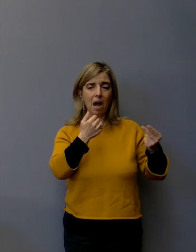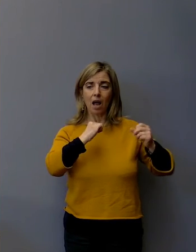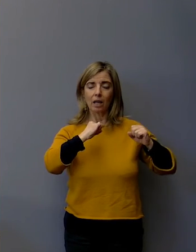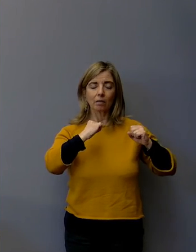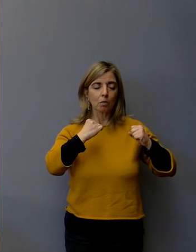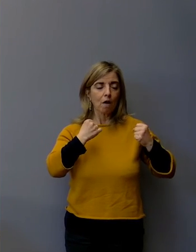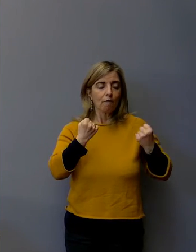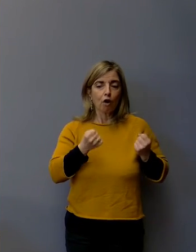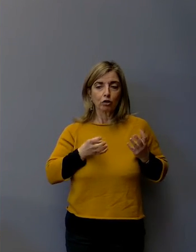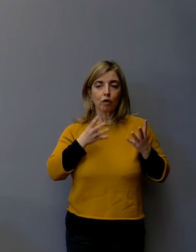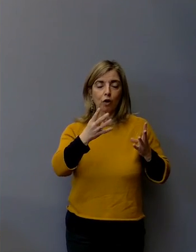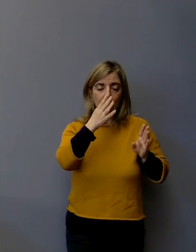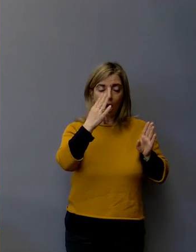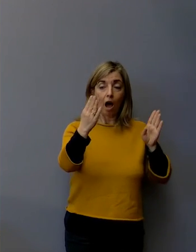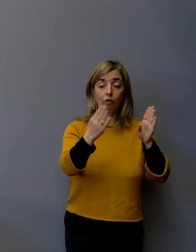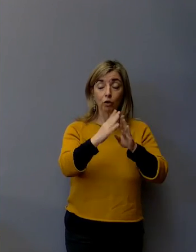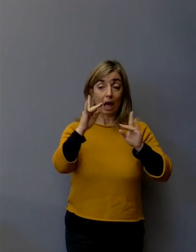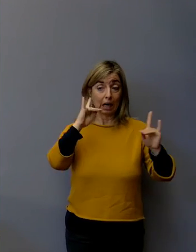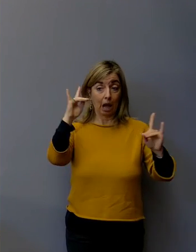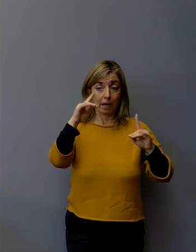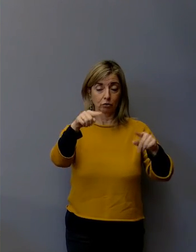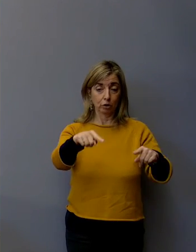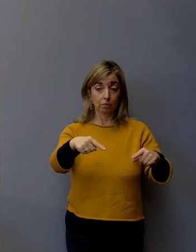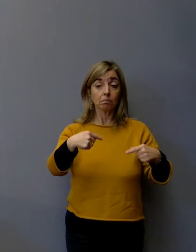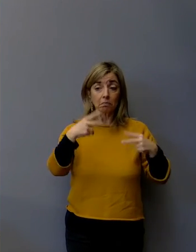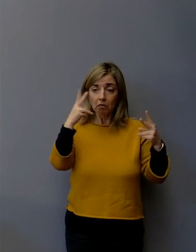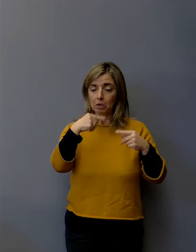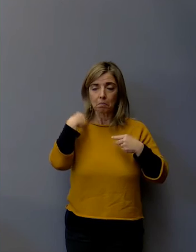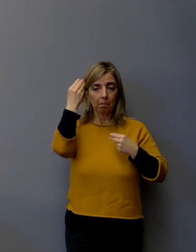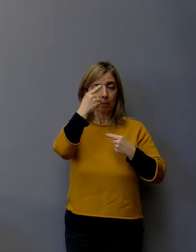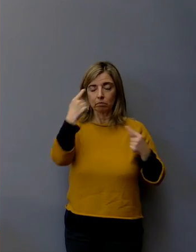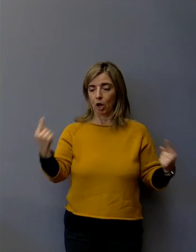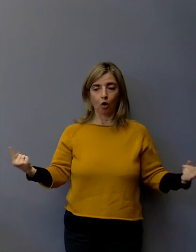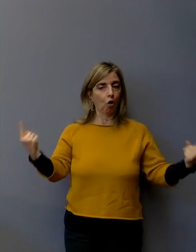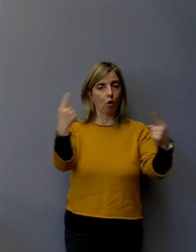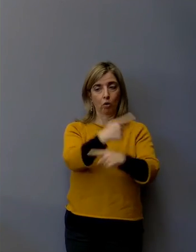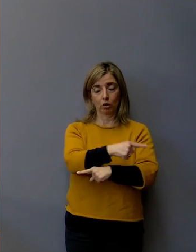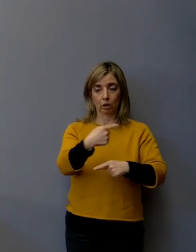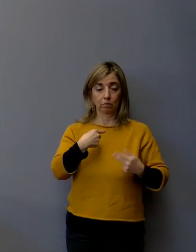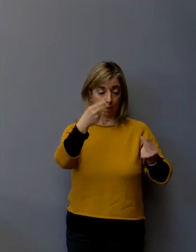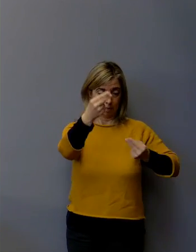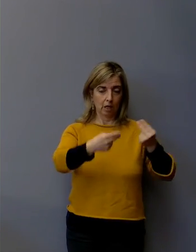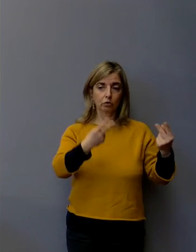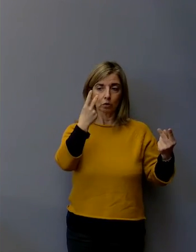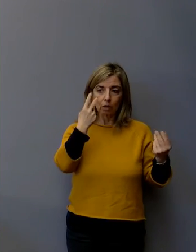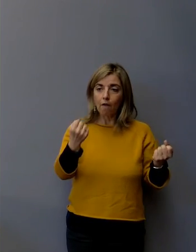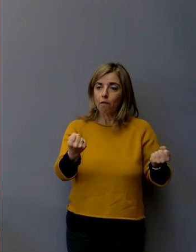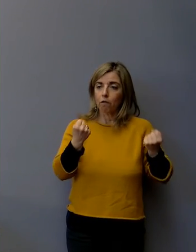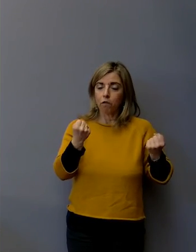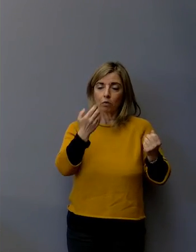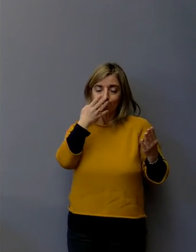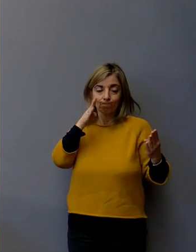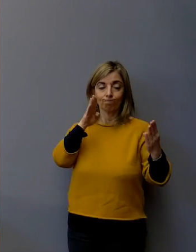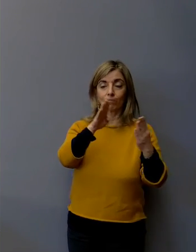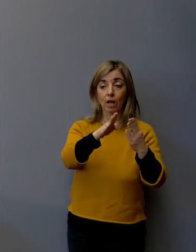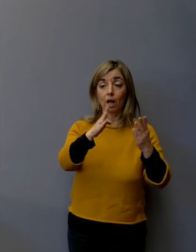ios penso esattamente l'opposto da questo bilancio si vede molta forza per affrontare l'emergenza noi l'abbiamo dimostrato come